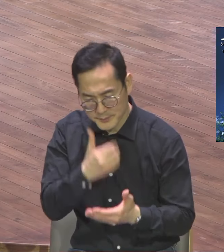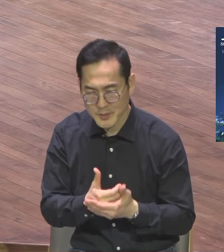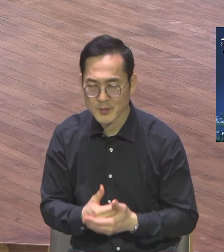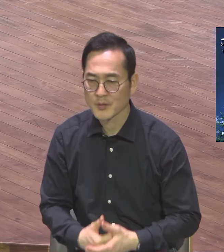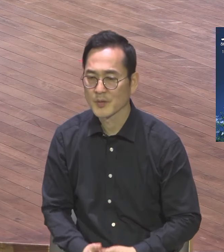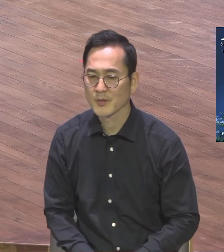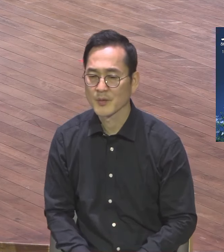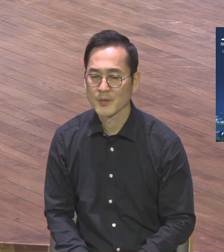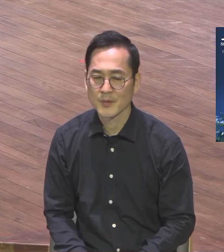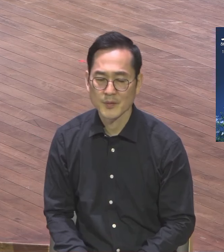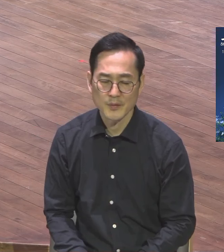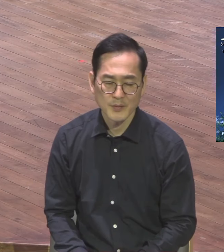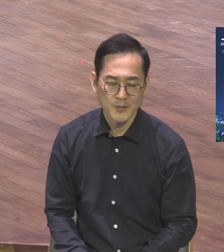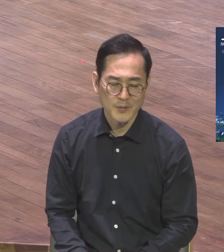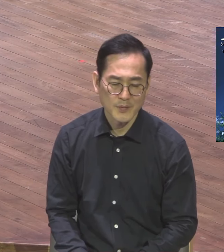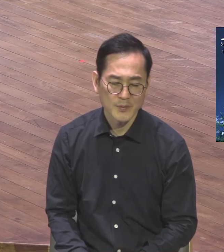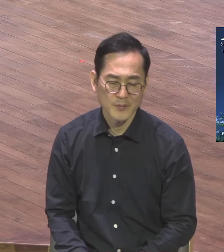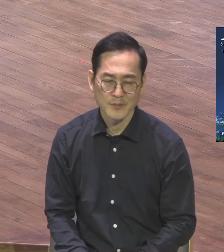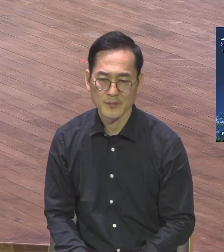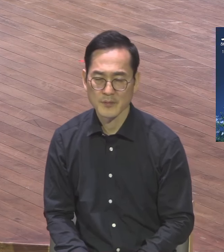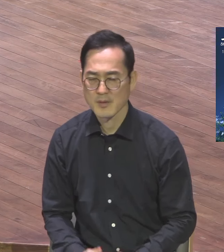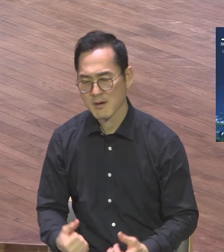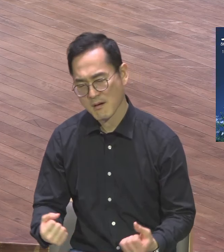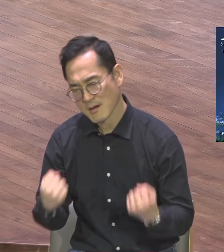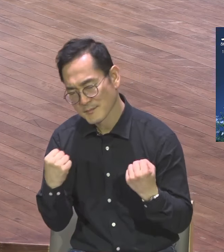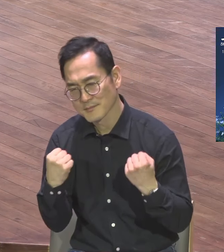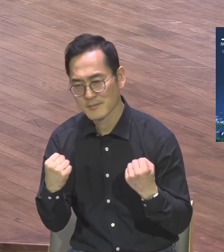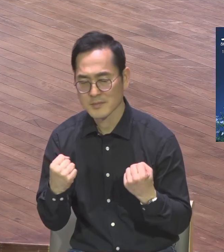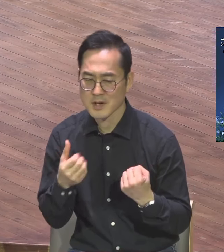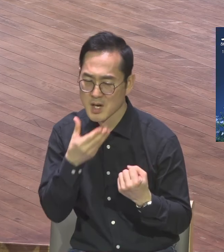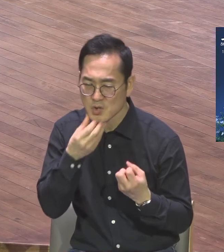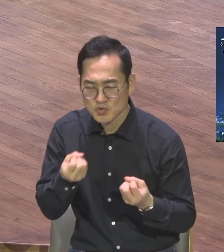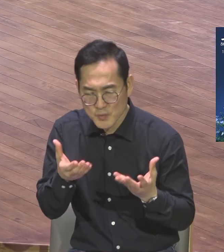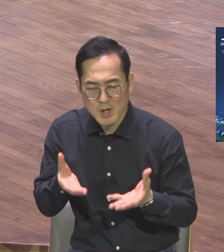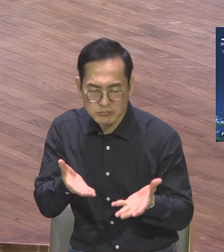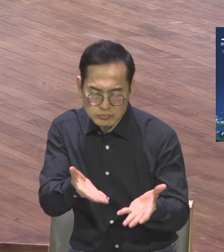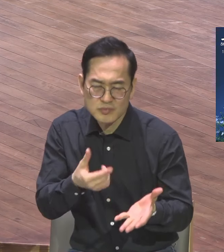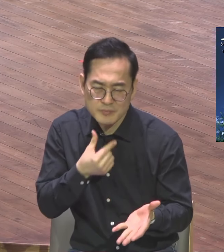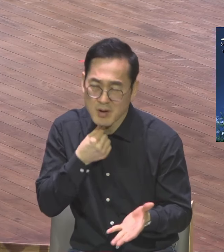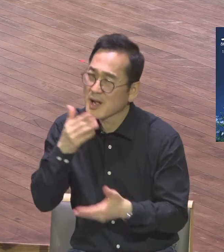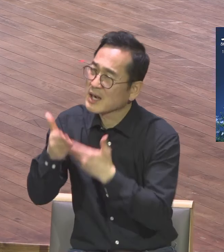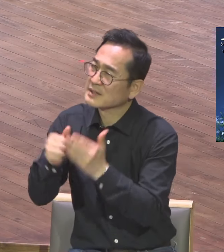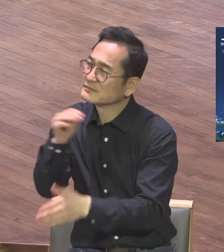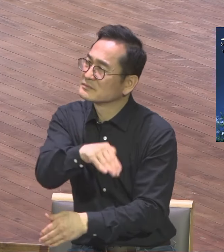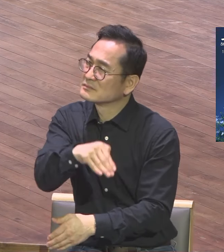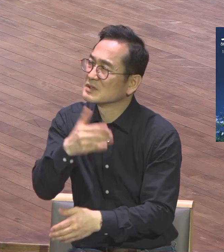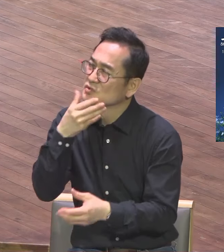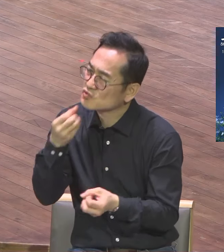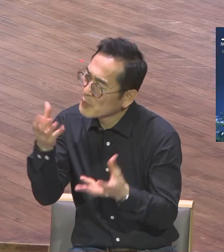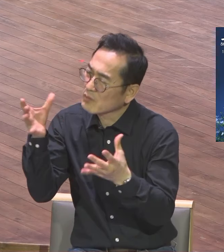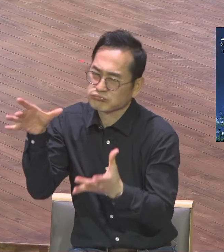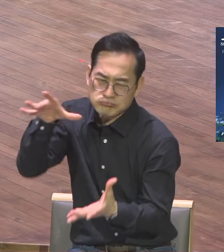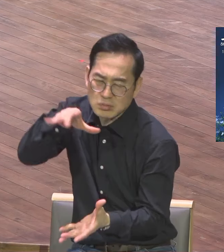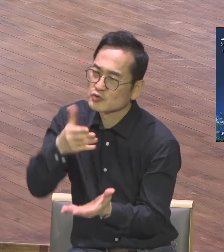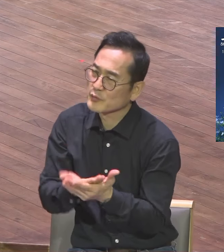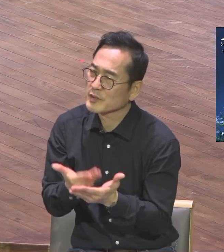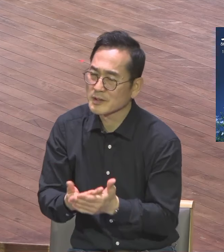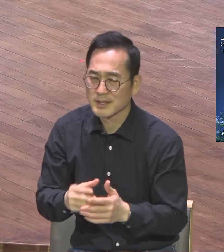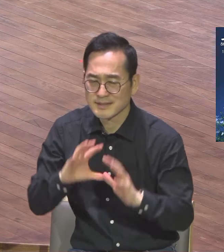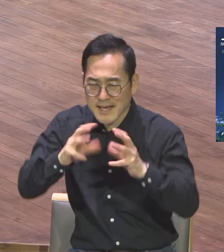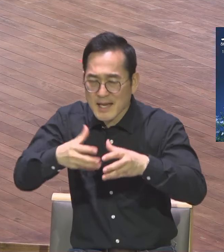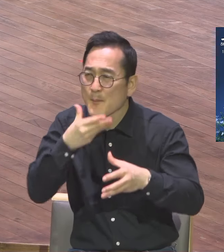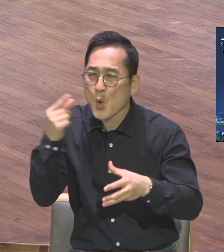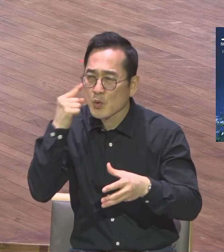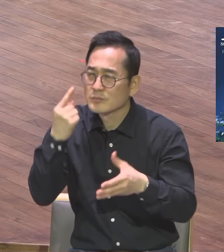얼마나 들을 때 제가 힘이 나고 얼마나 정말 축복하고 싶고 하나님 이들을 축복하셔서 2, 3, 4, 5천족 세계복음화에